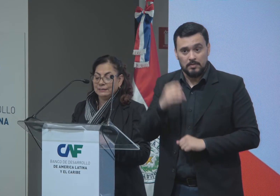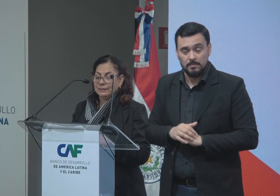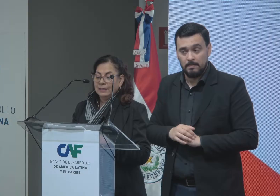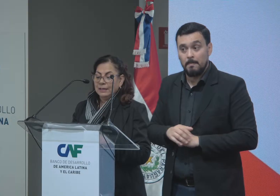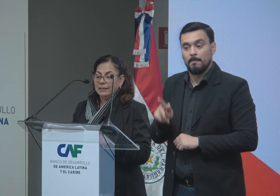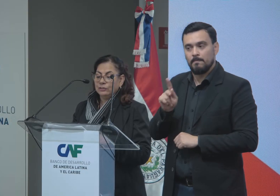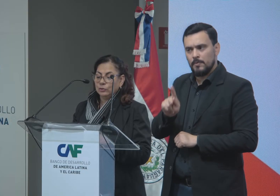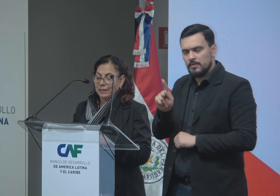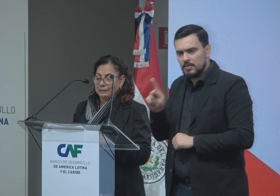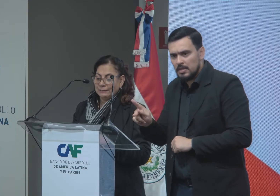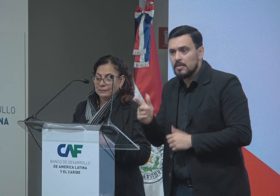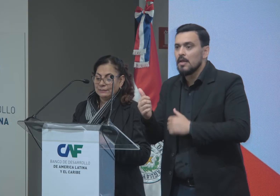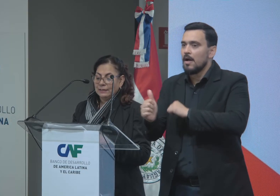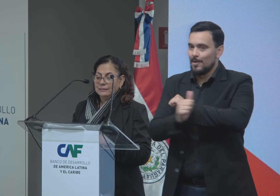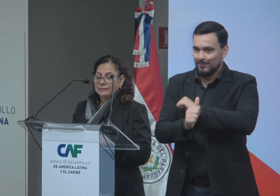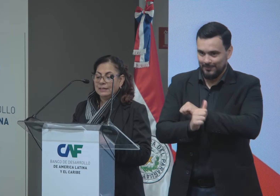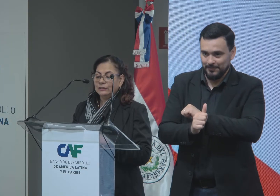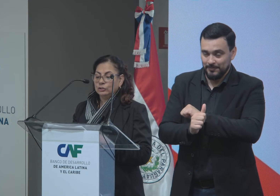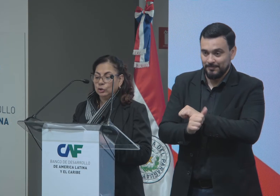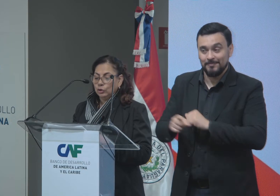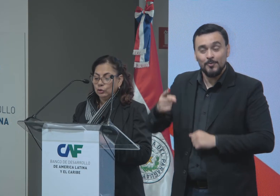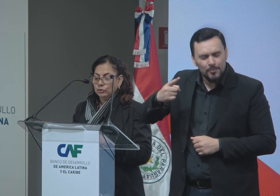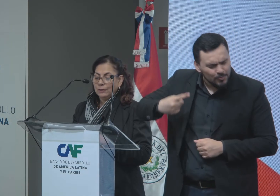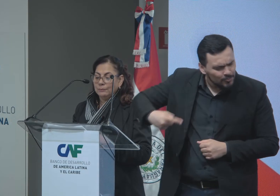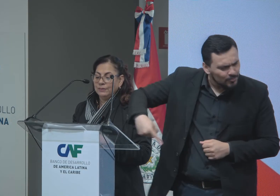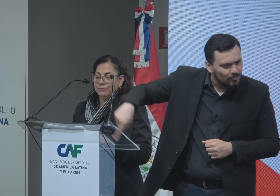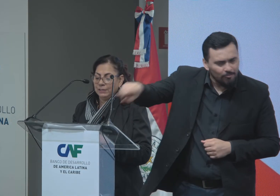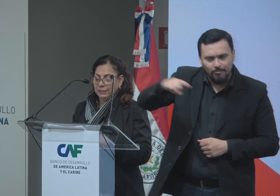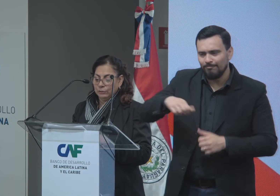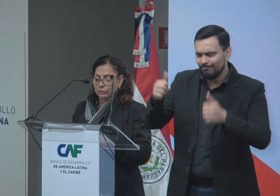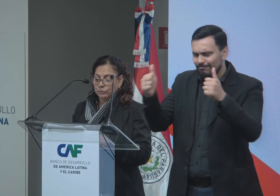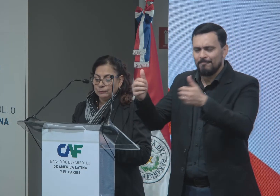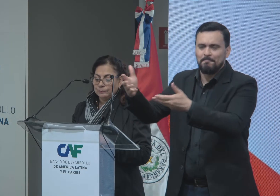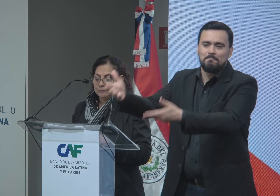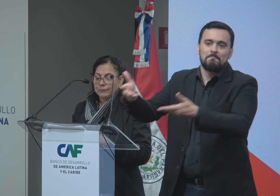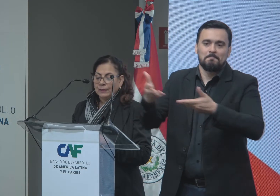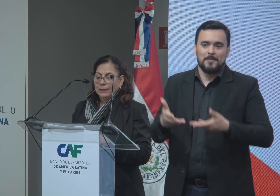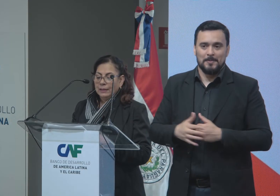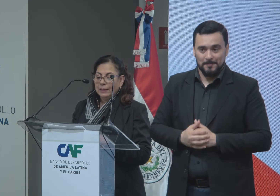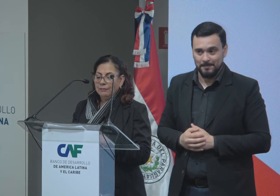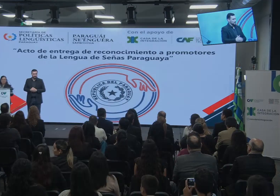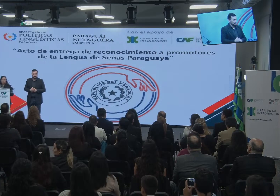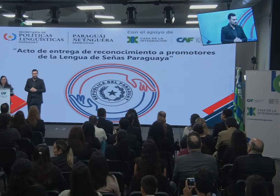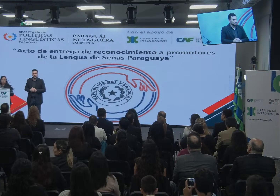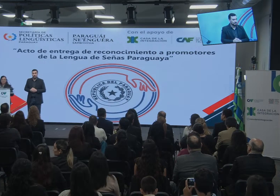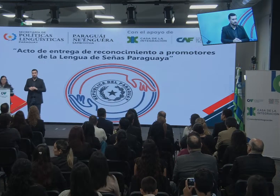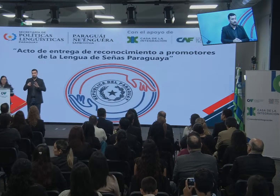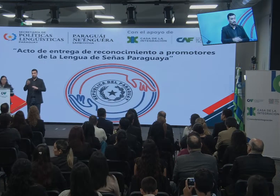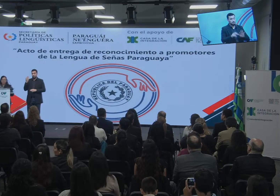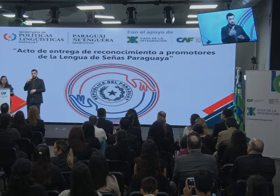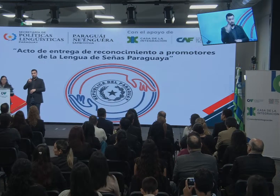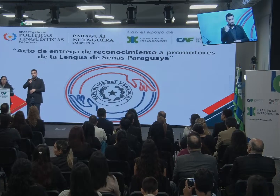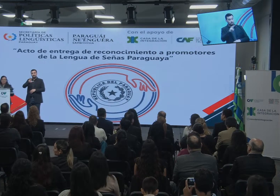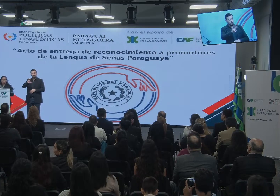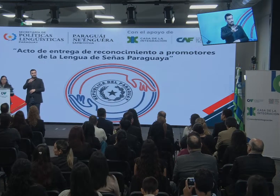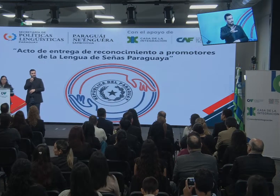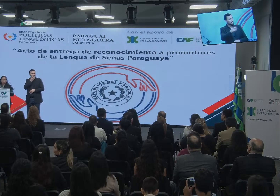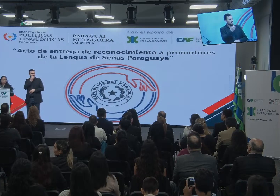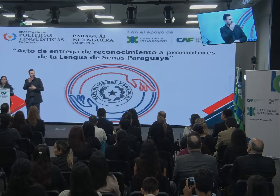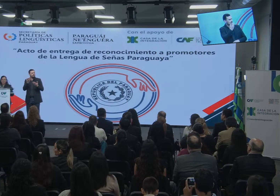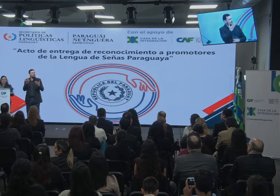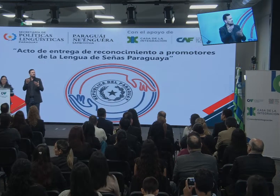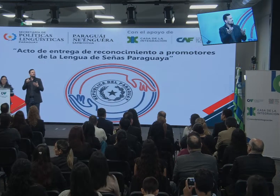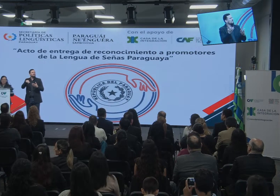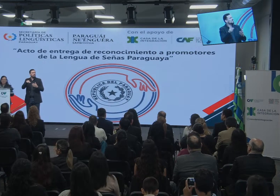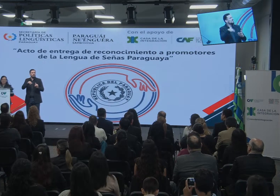docentes, estudiantes. Sean todos bienvenidos. El 23 de septiembre se